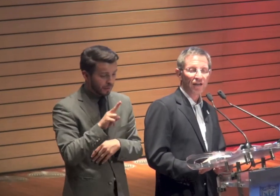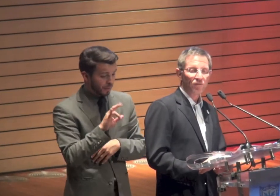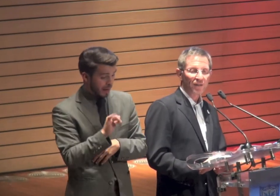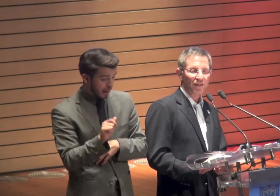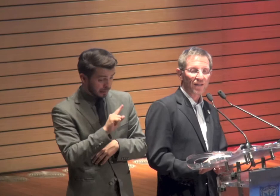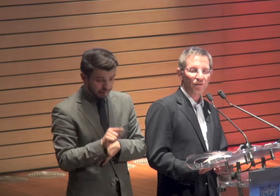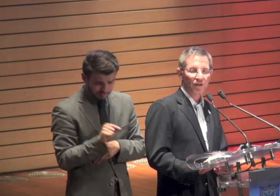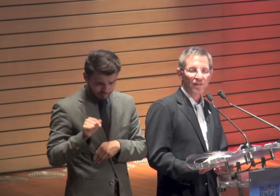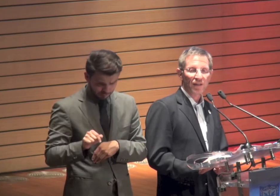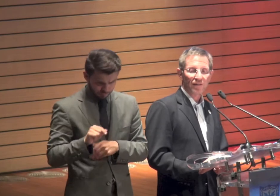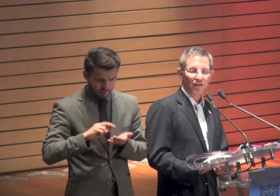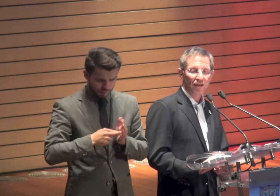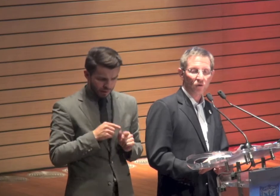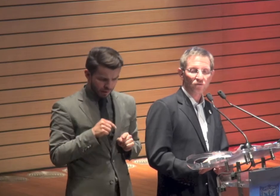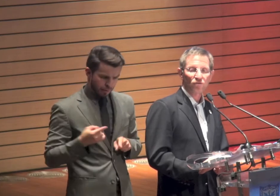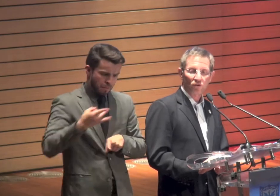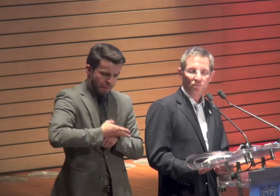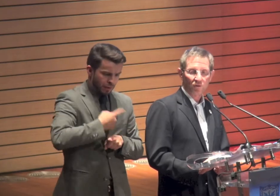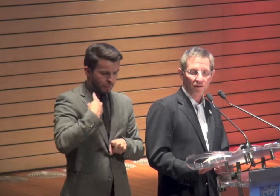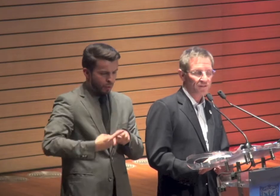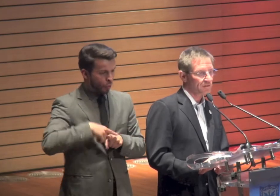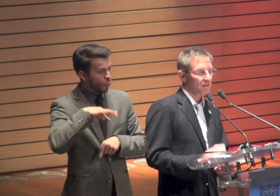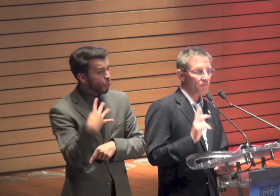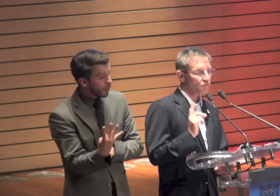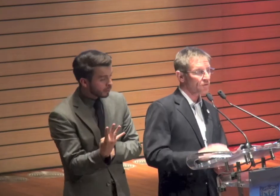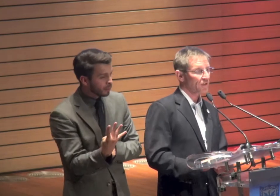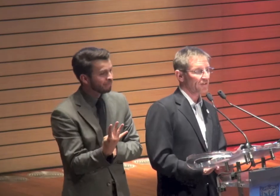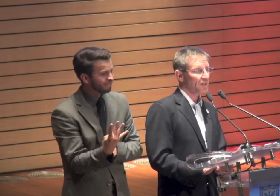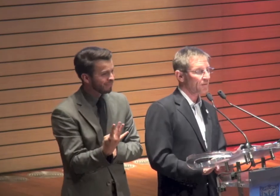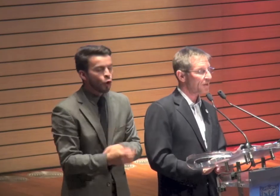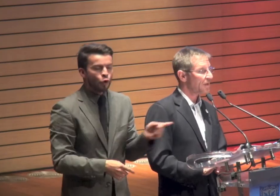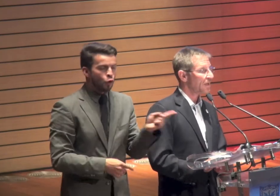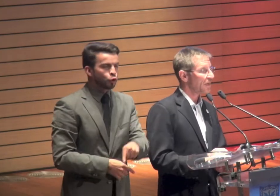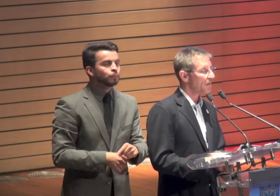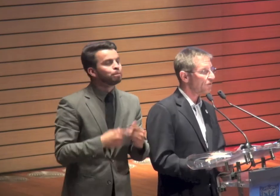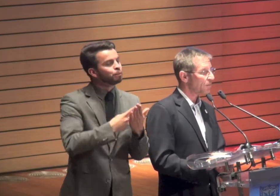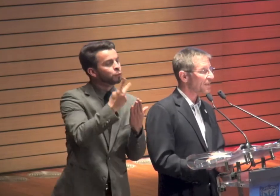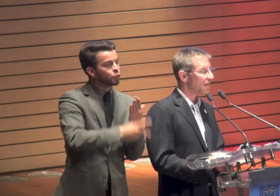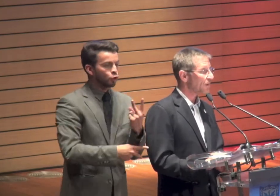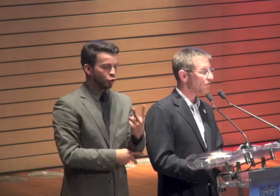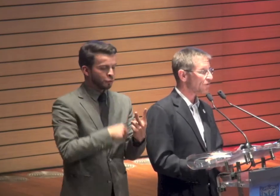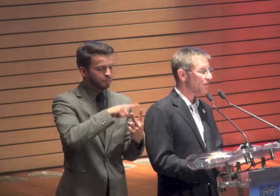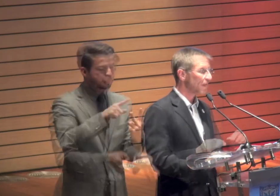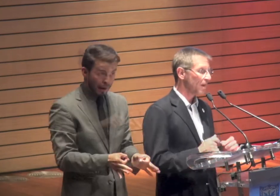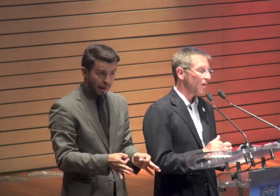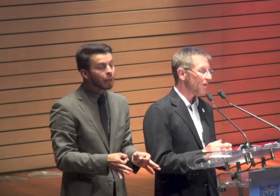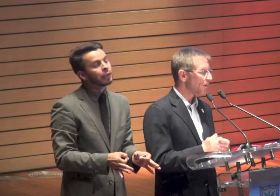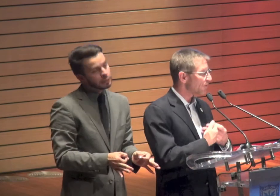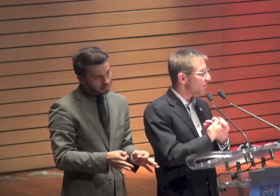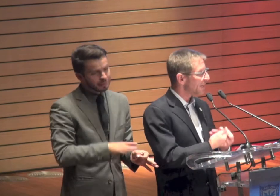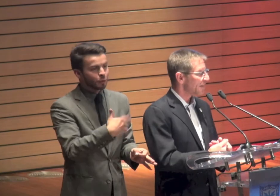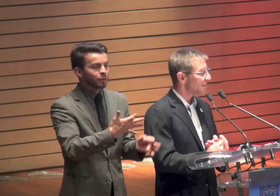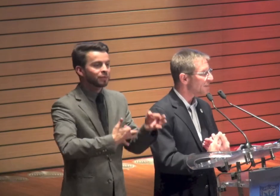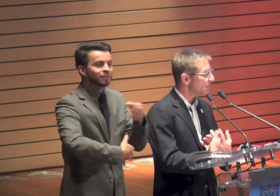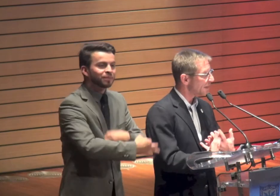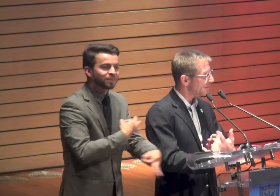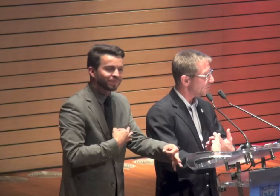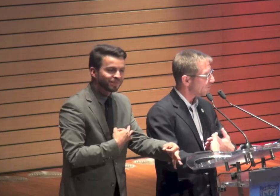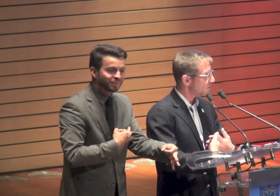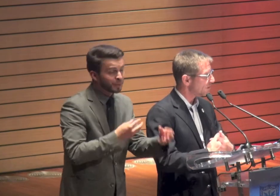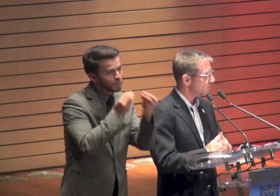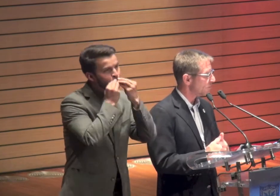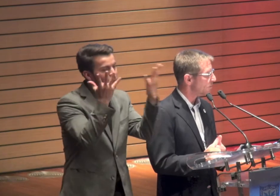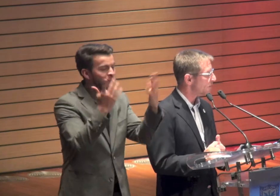la expectativa de tener otros dos programas. Tenemos uno que se llama Formalizar para Sustituir. Cuando las familias reciben